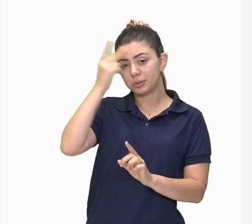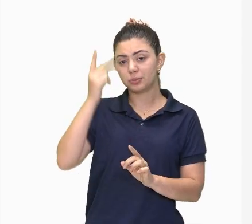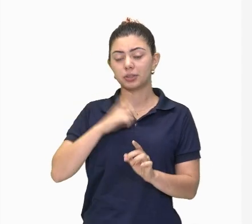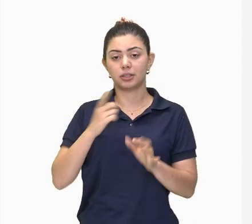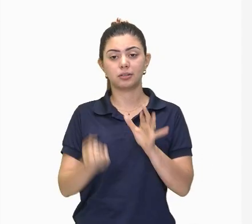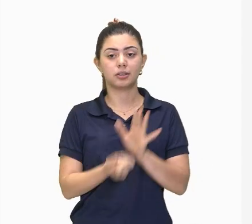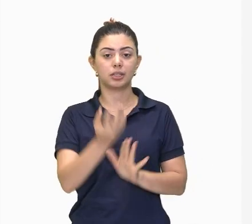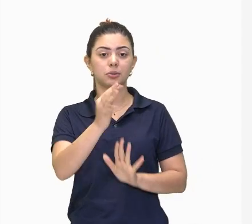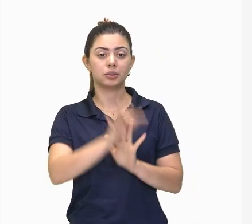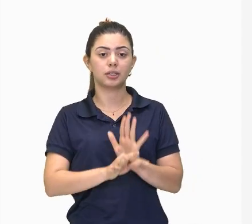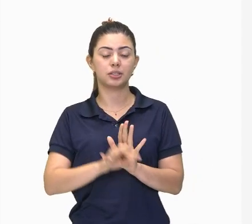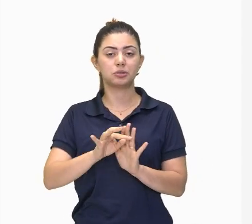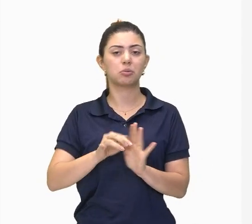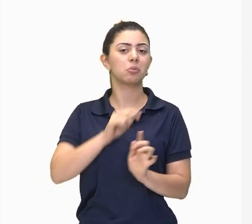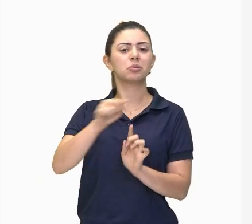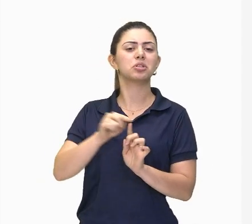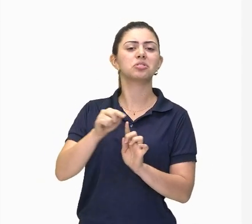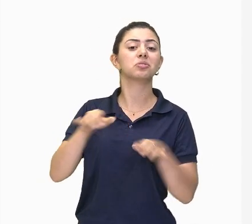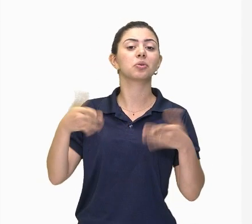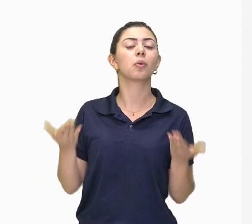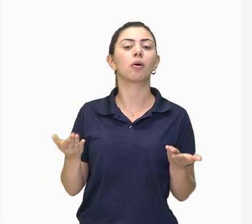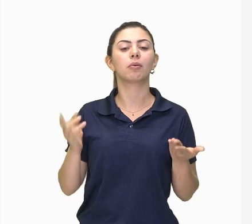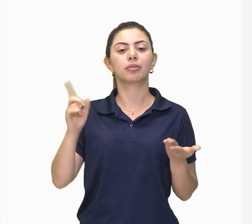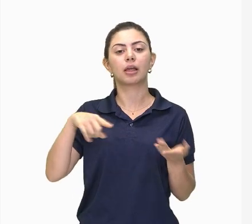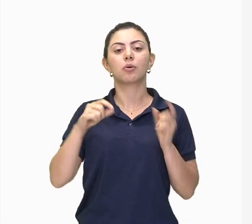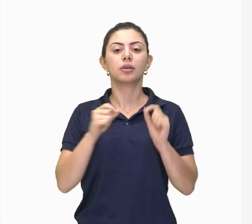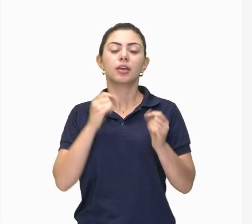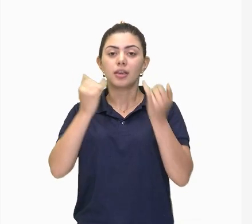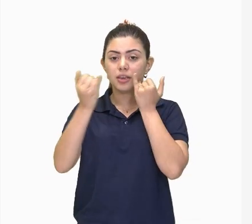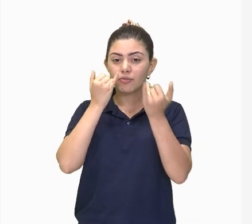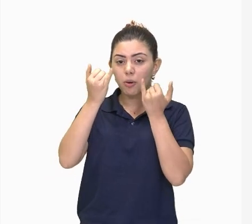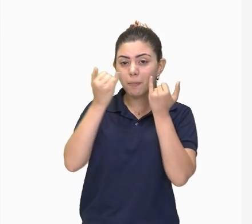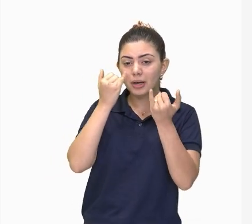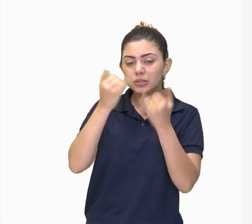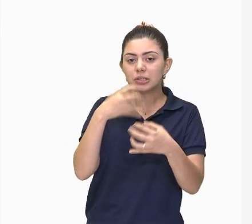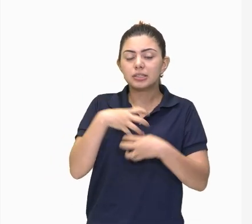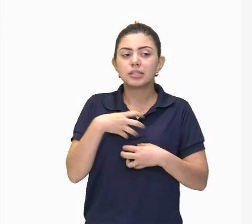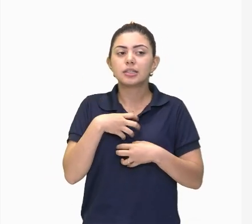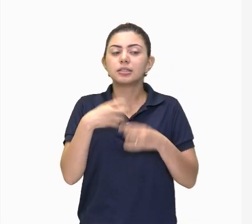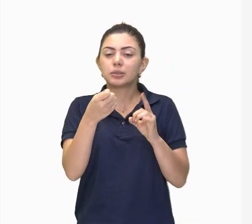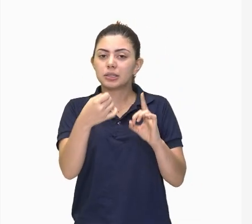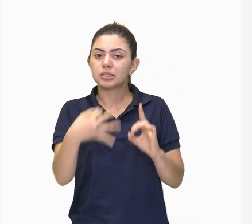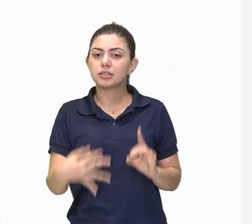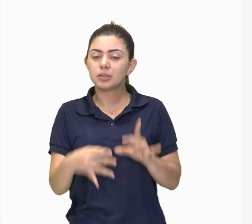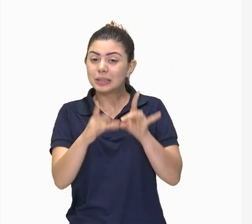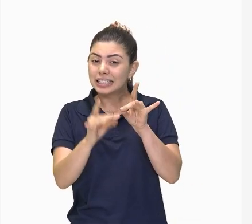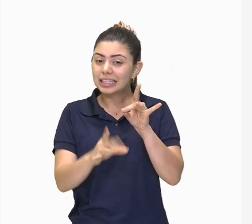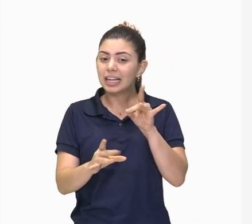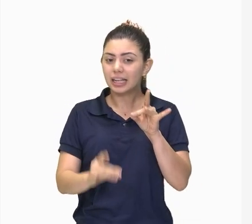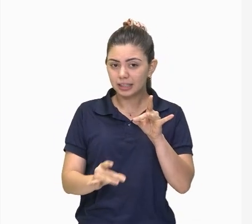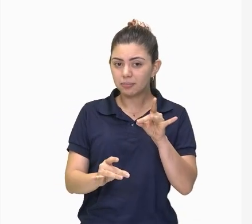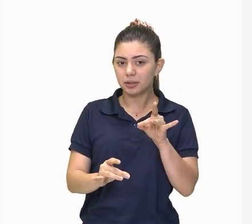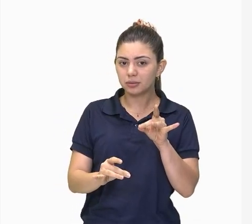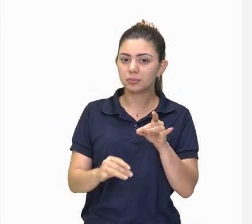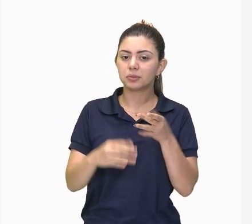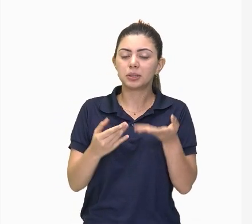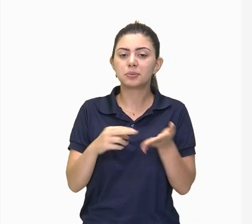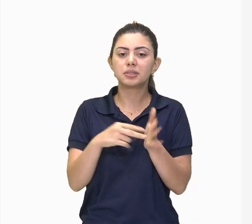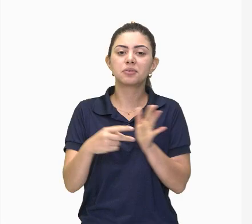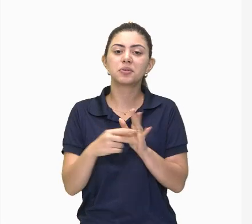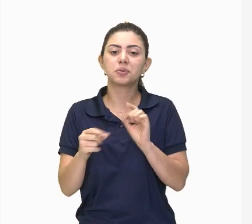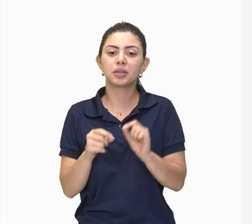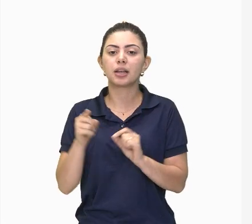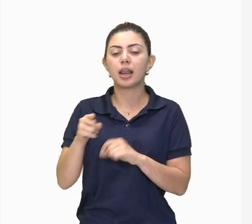esse texto é transmitir as observações e sensações do que é descrito. Em outras palavras, o autor capta